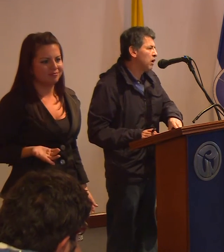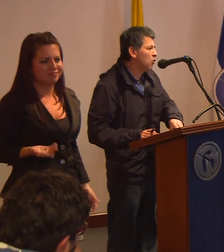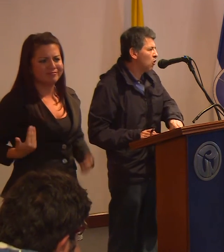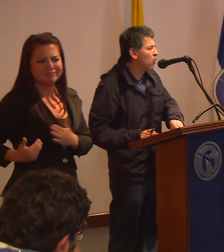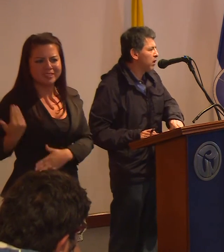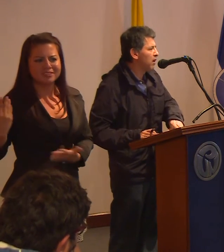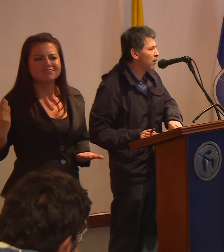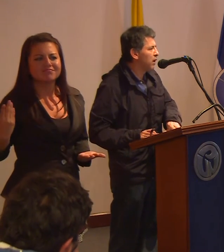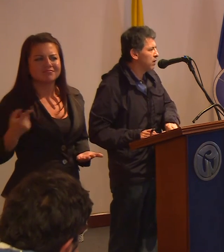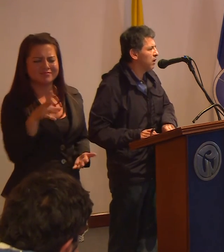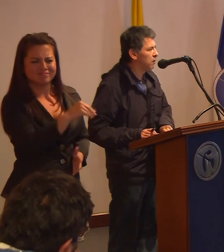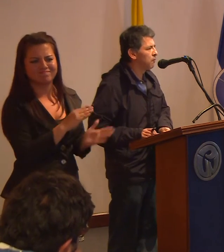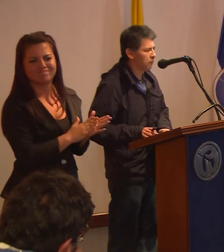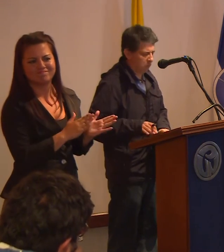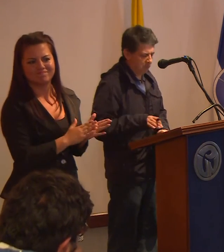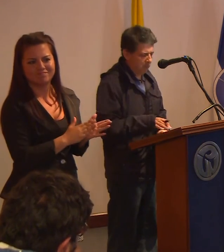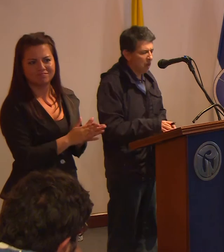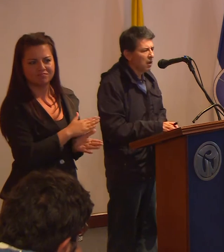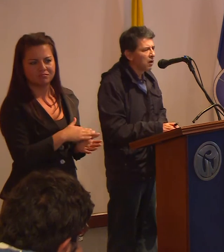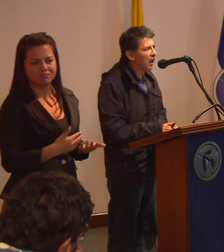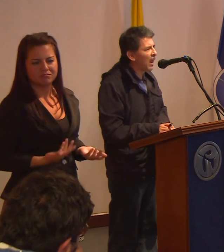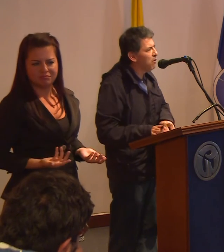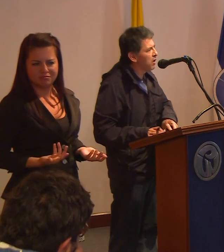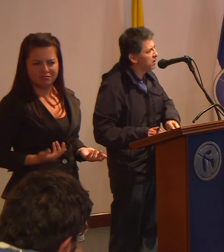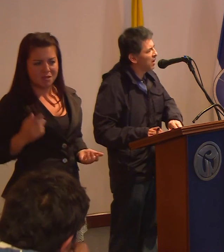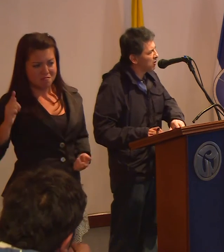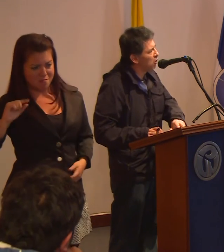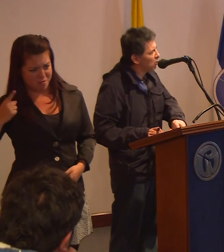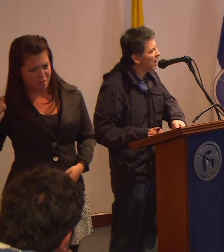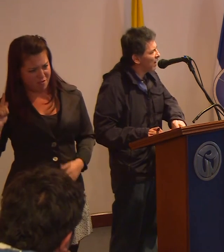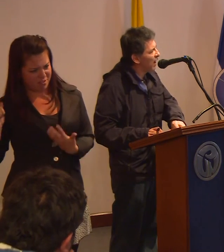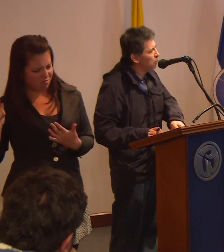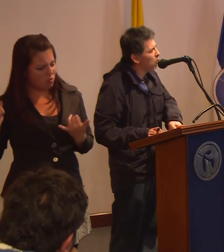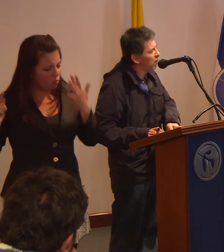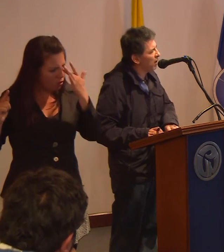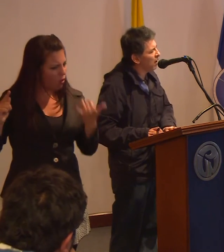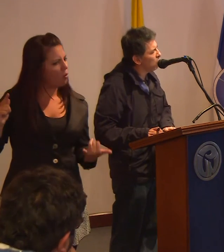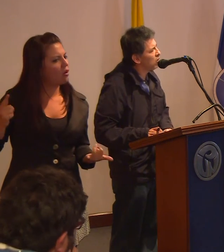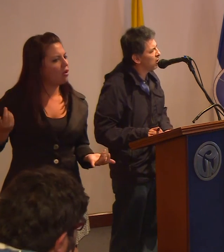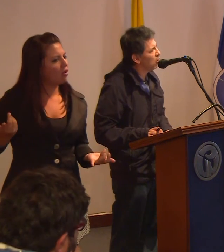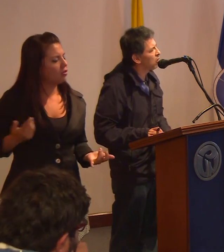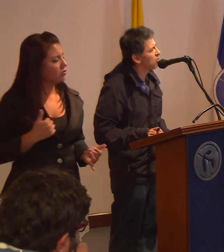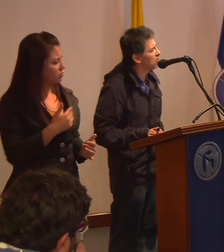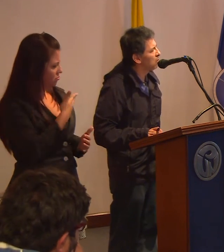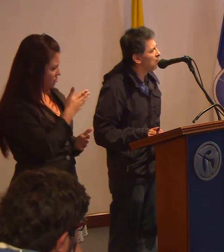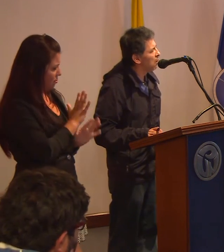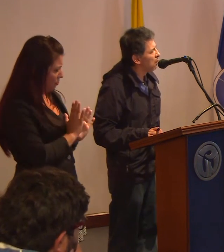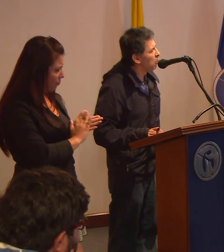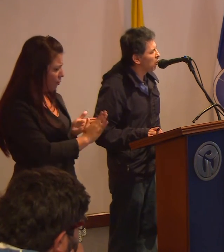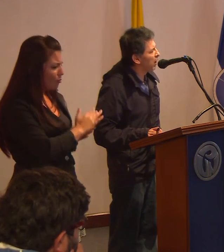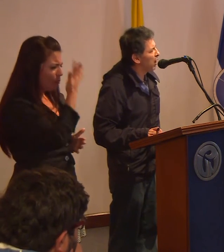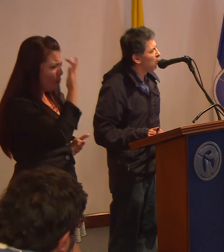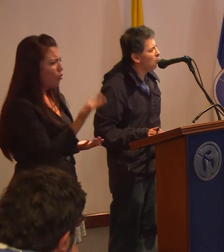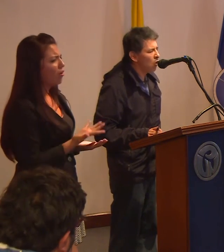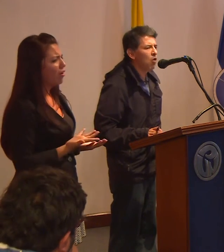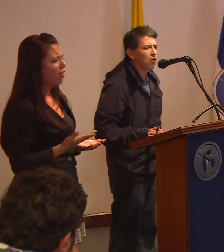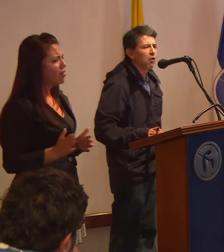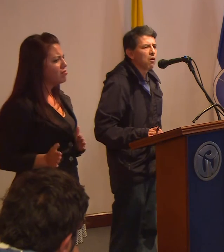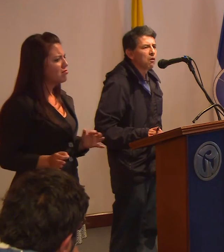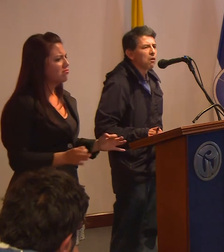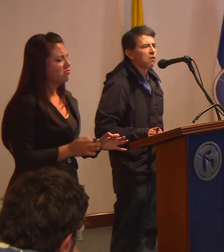Yo pido comedidamente que la administración nos aclare por qué sucedió eso, por qué